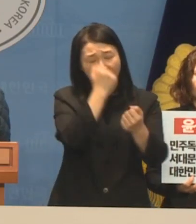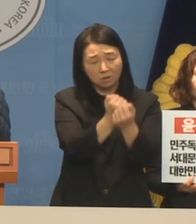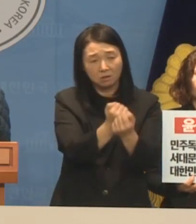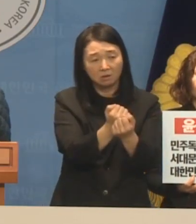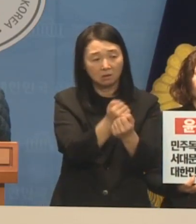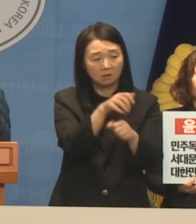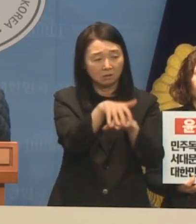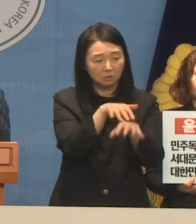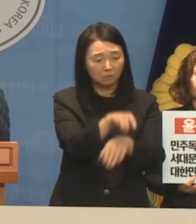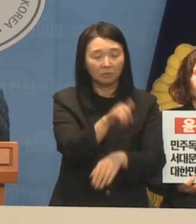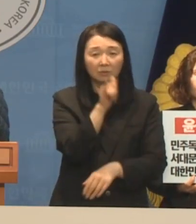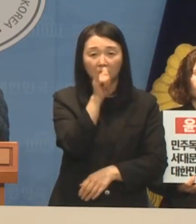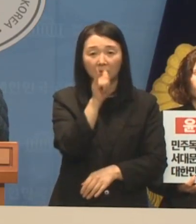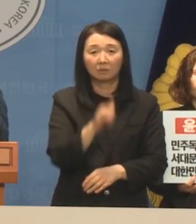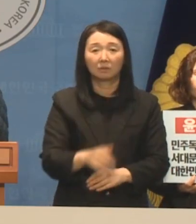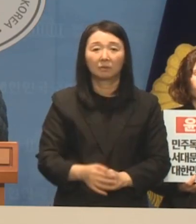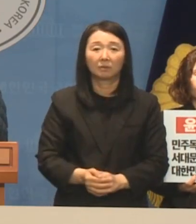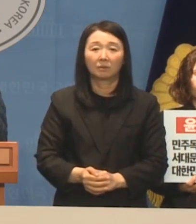있습니다.